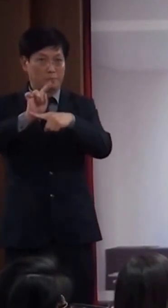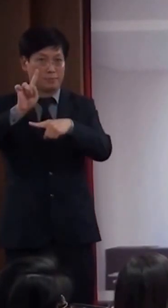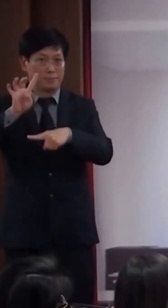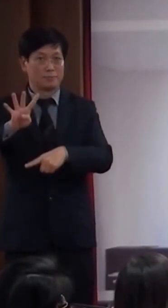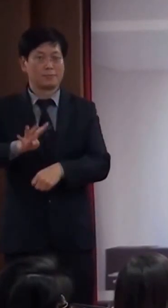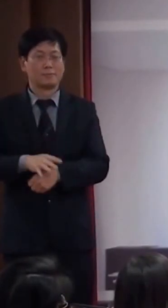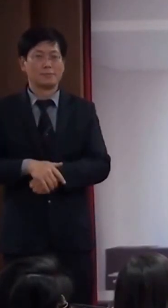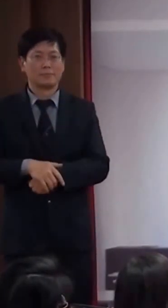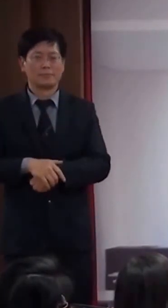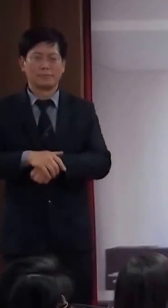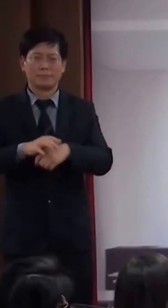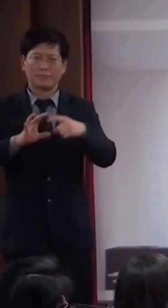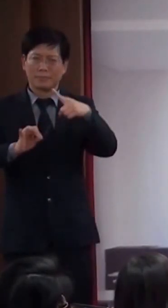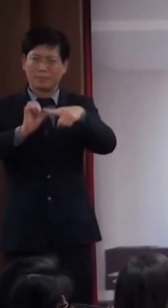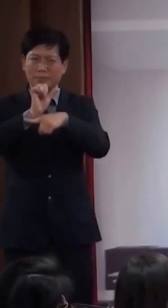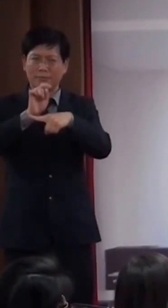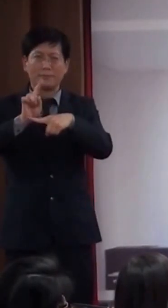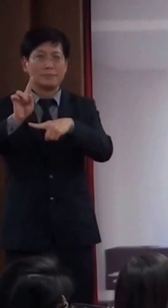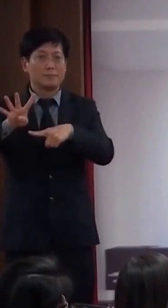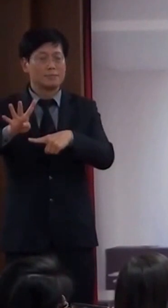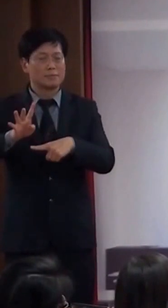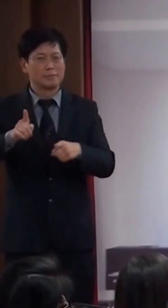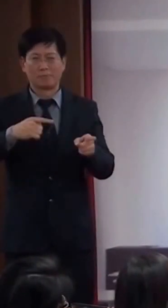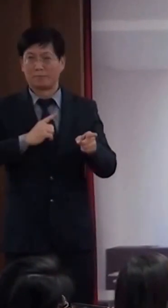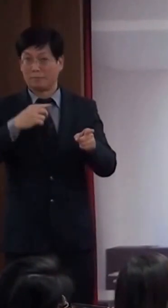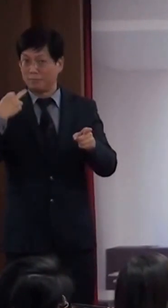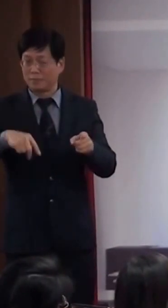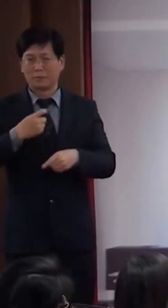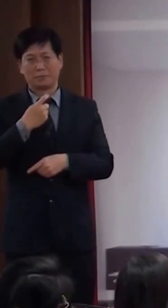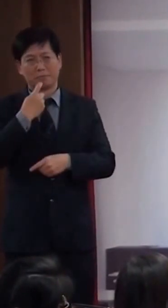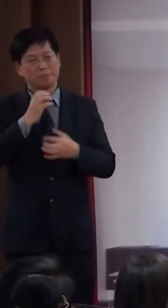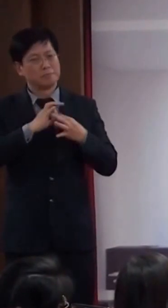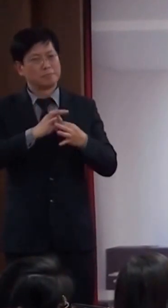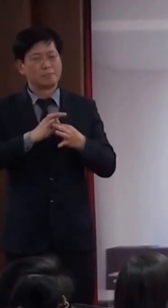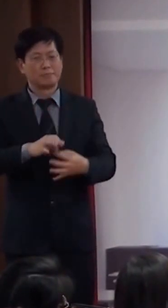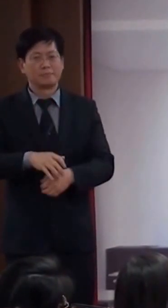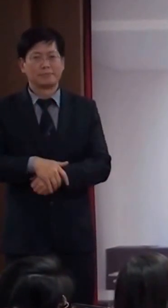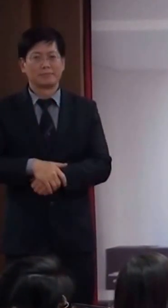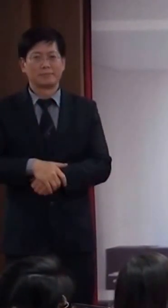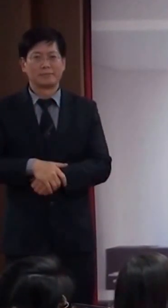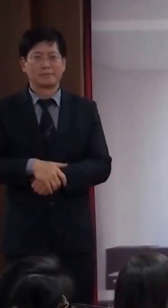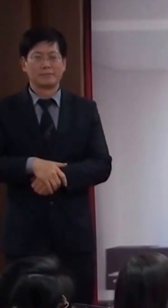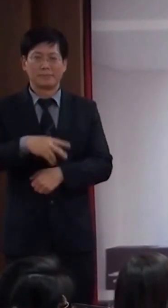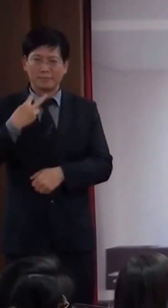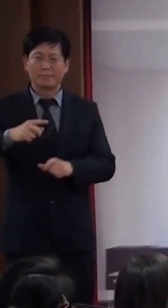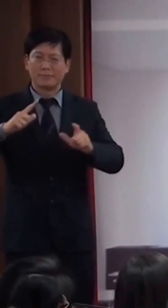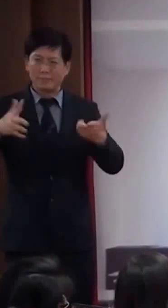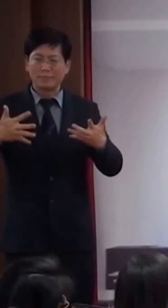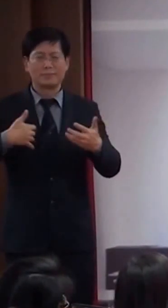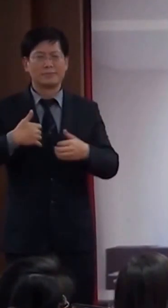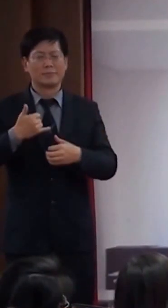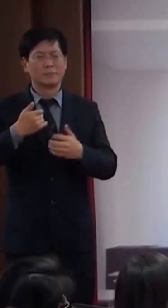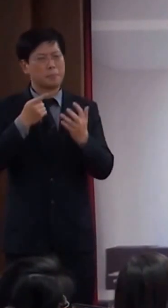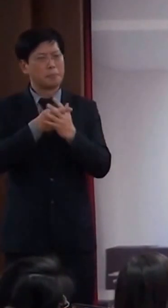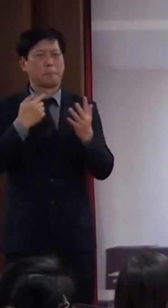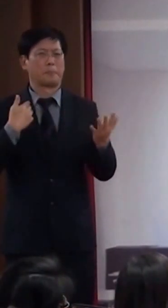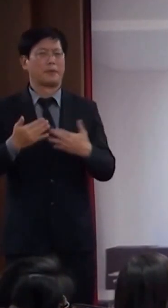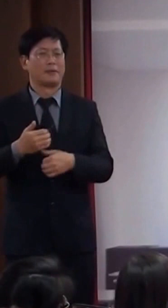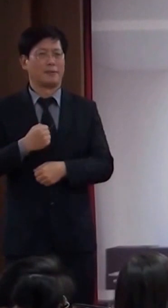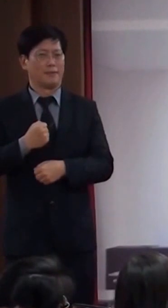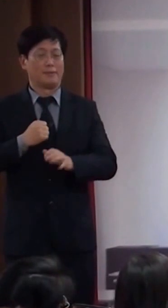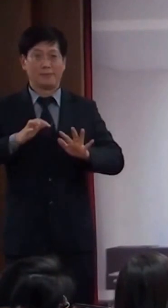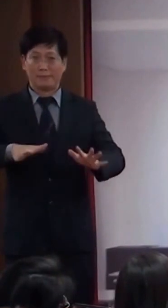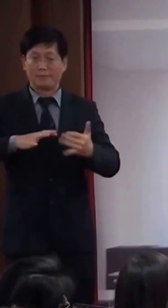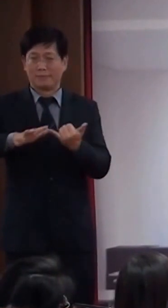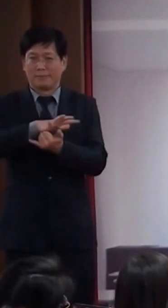5.14%。好，5.14%。那各位可能也会关心，也会大概也可以猜得到， 现